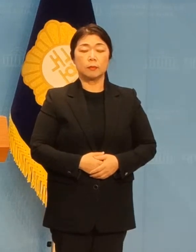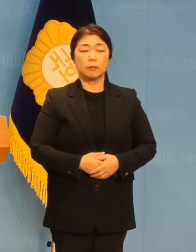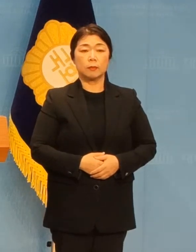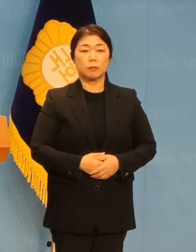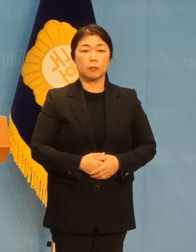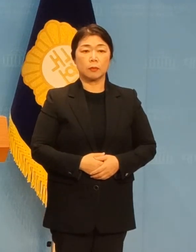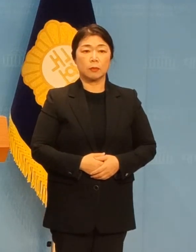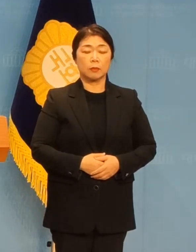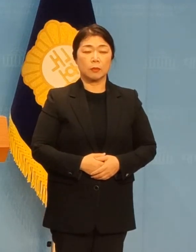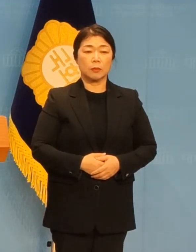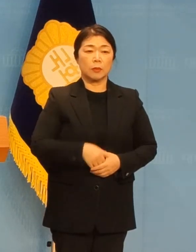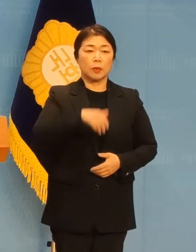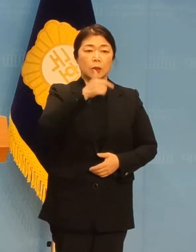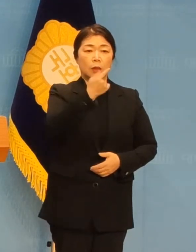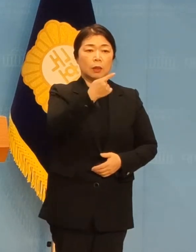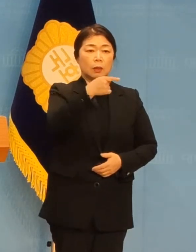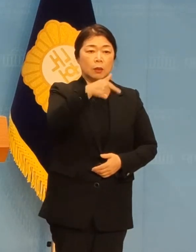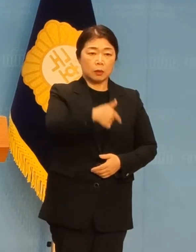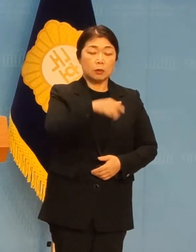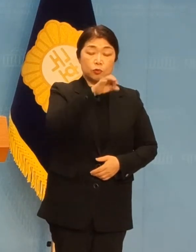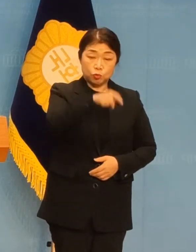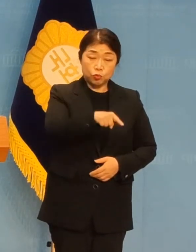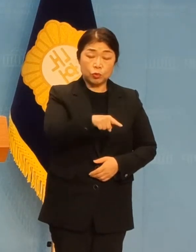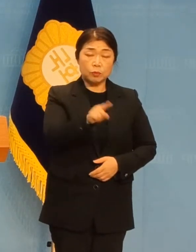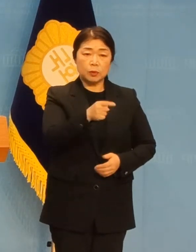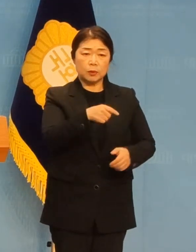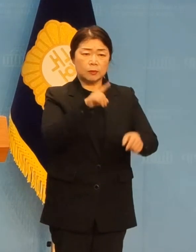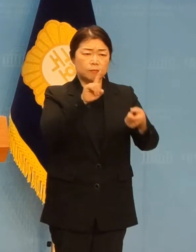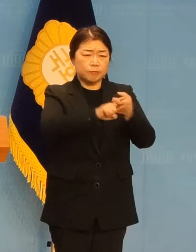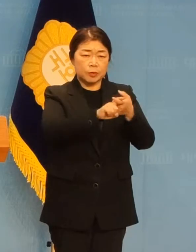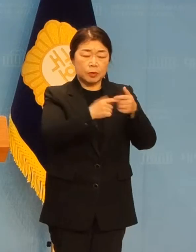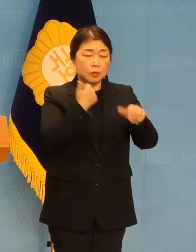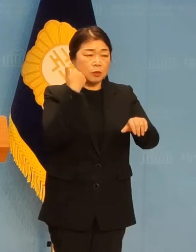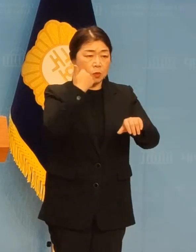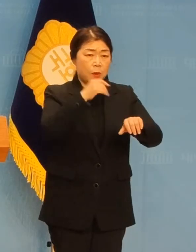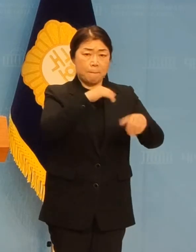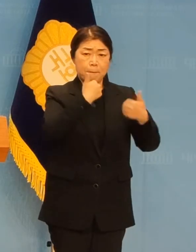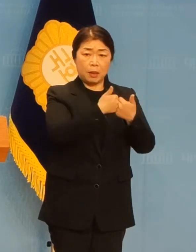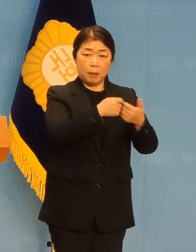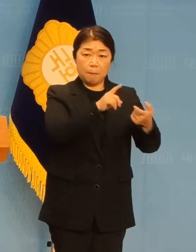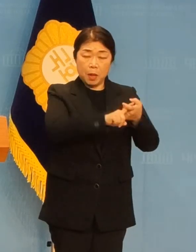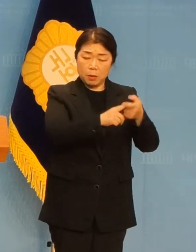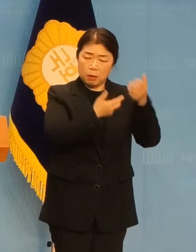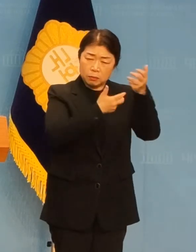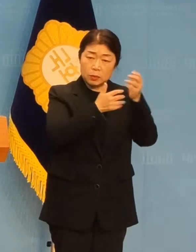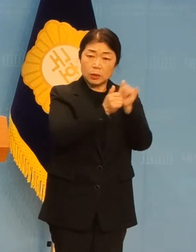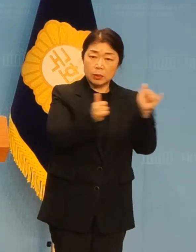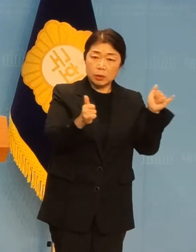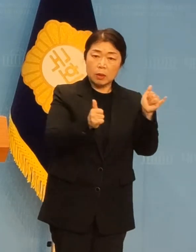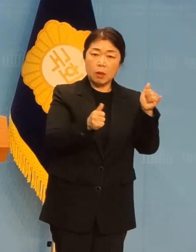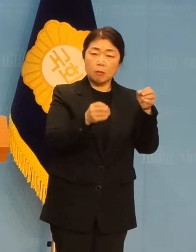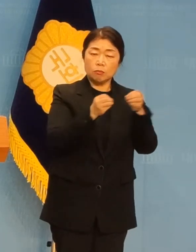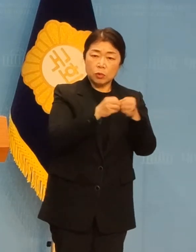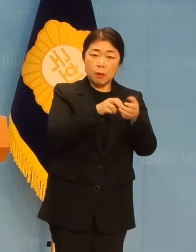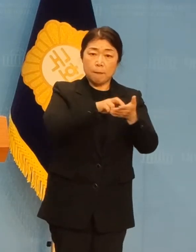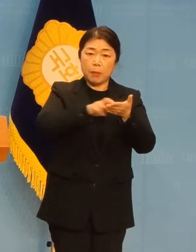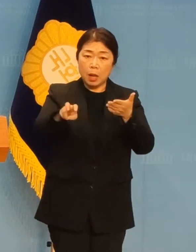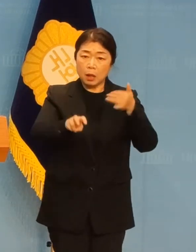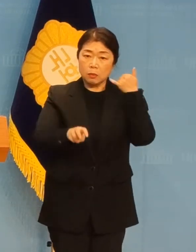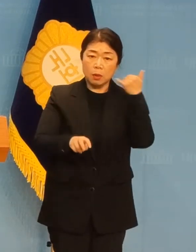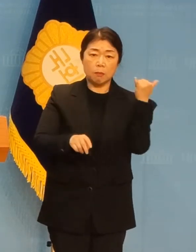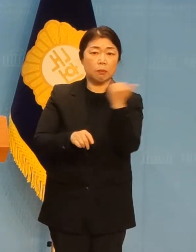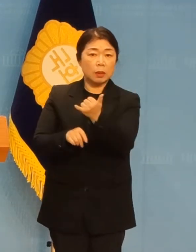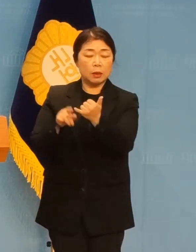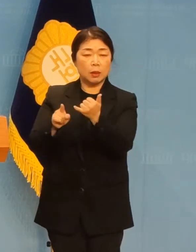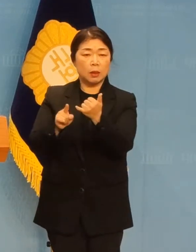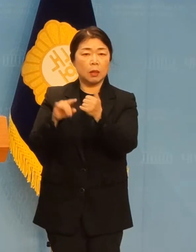구구가 문자를 보내거나, 그리고 전화를 하거나, 페북, 그리고